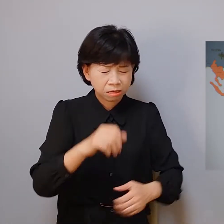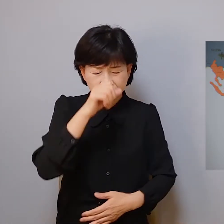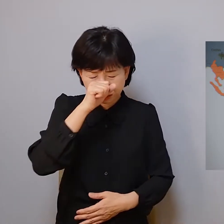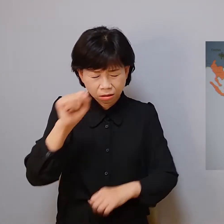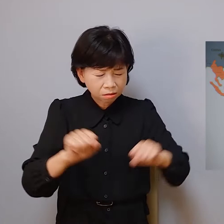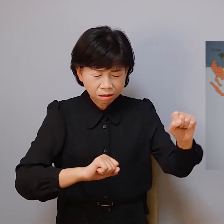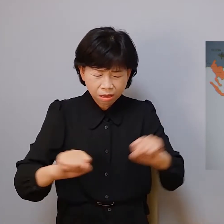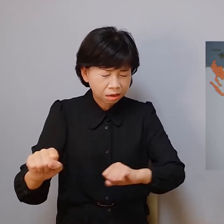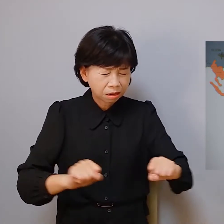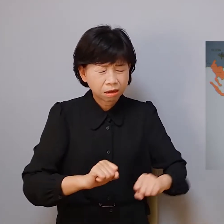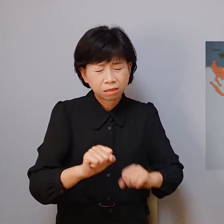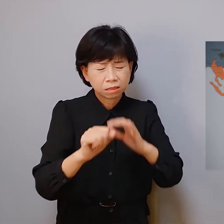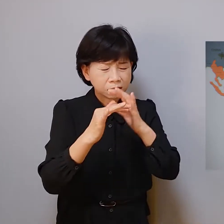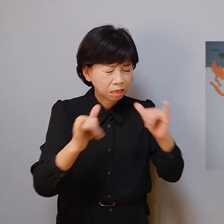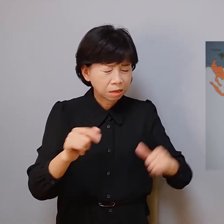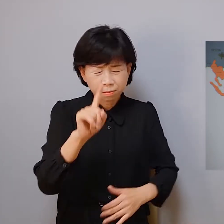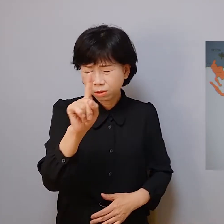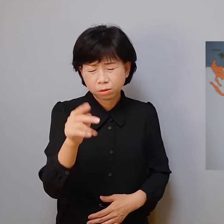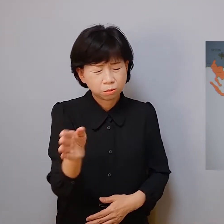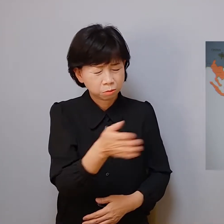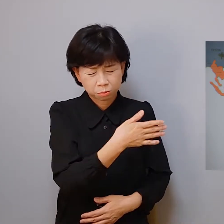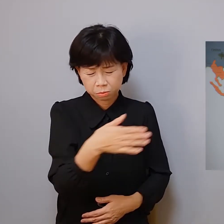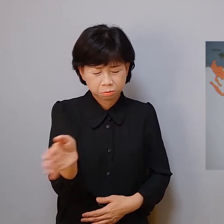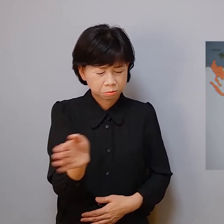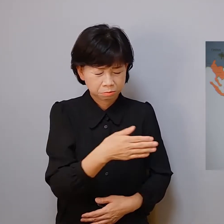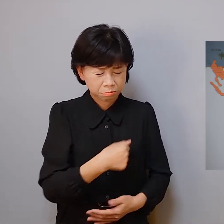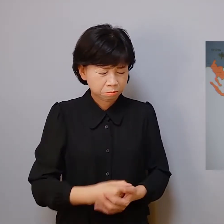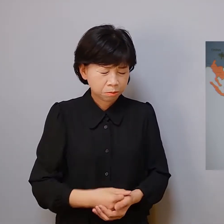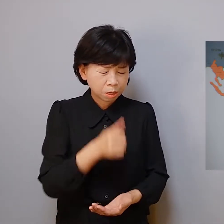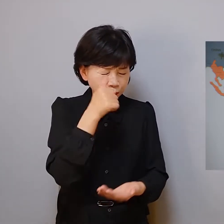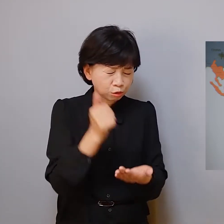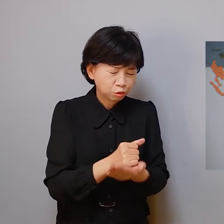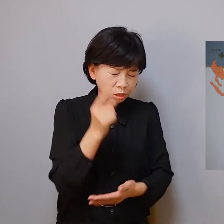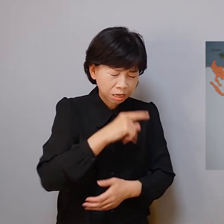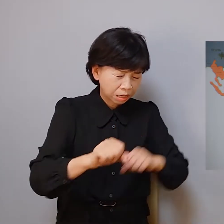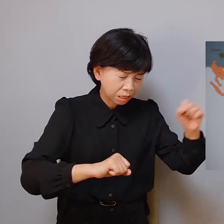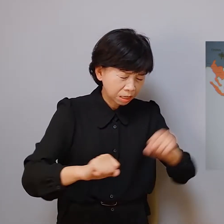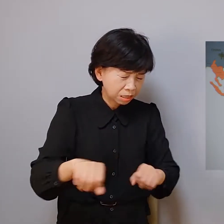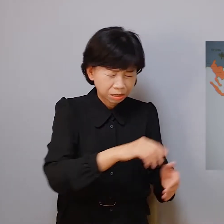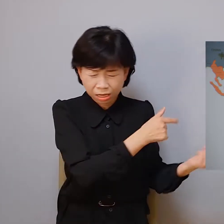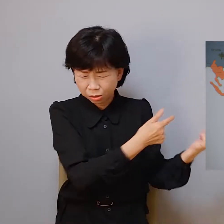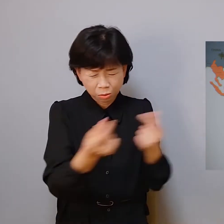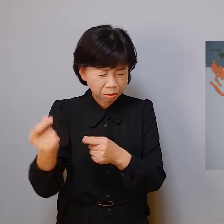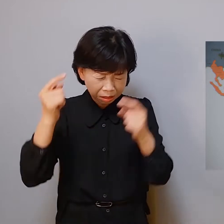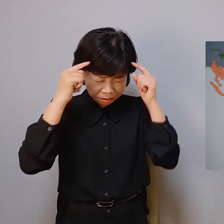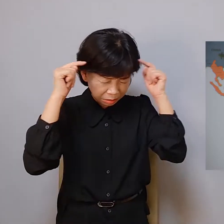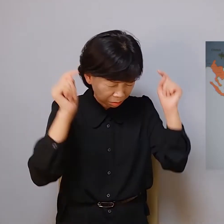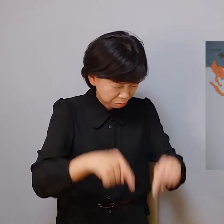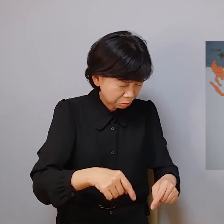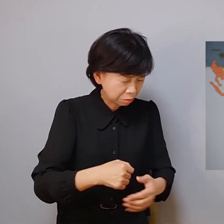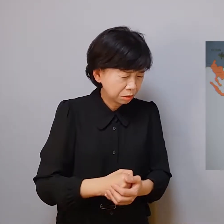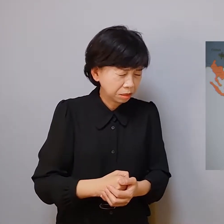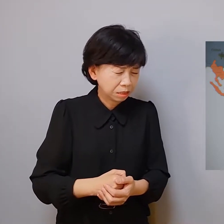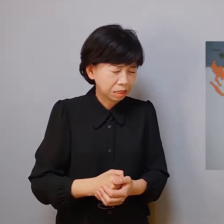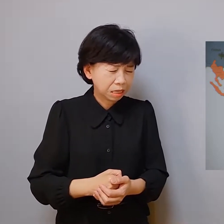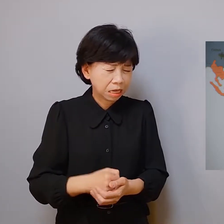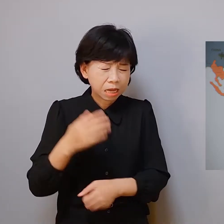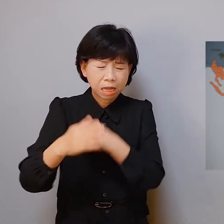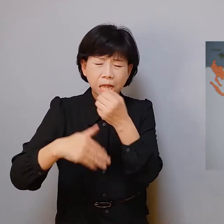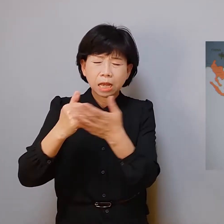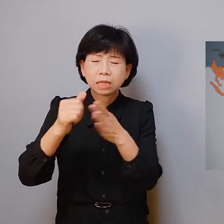없으니 하나도 없도다. 죄악을 행하는 자는 다 무지하냐. 그들이 떡 먹듯이 내